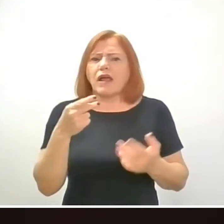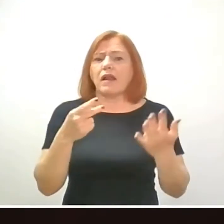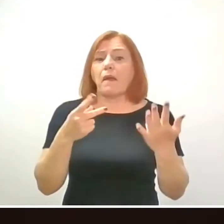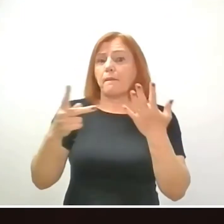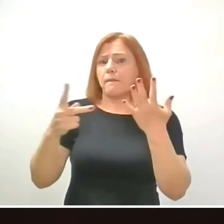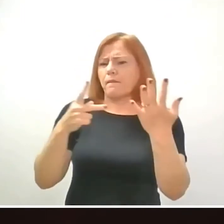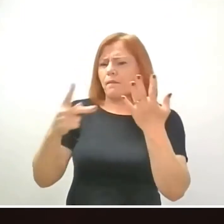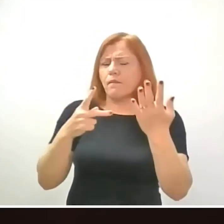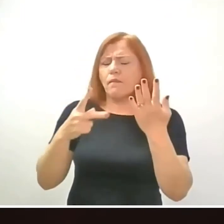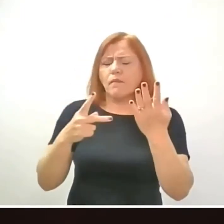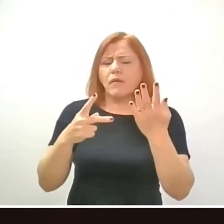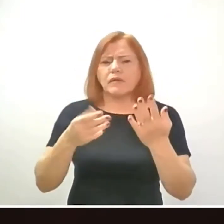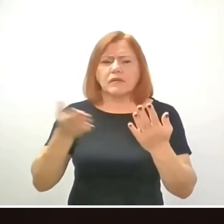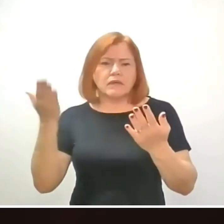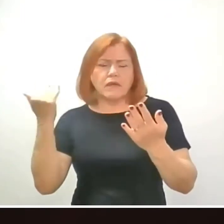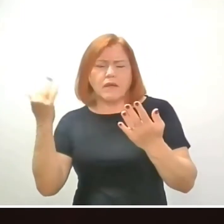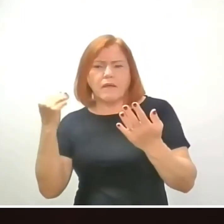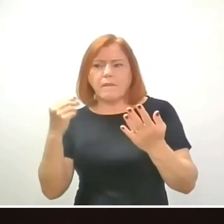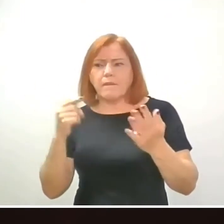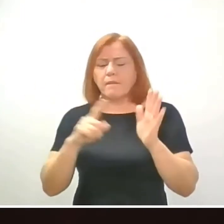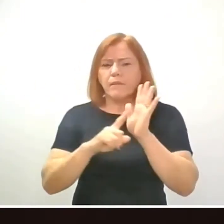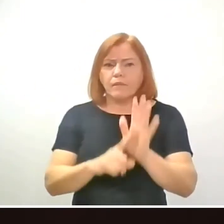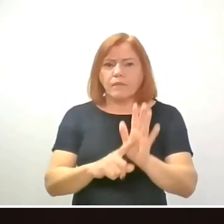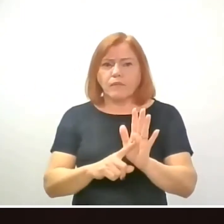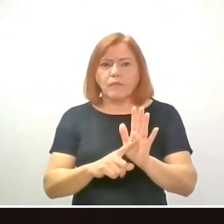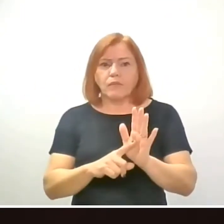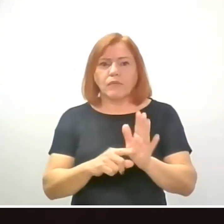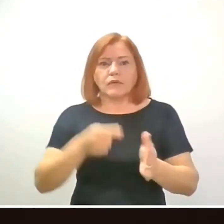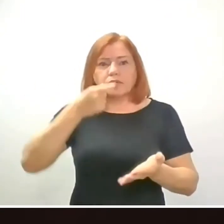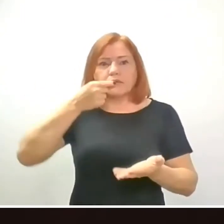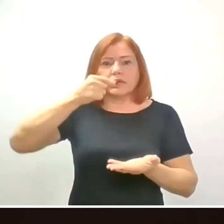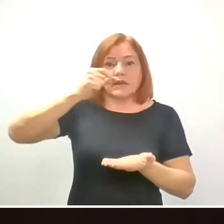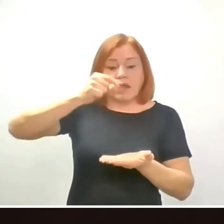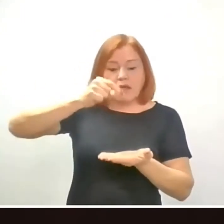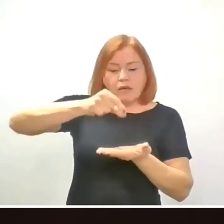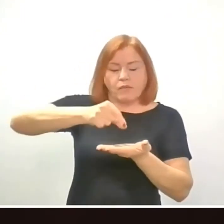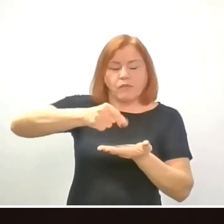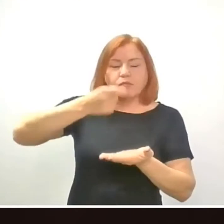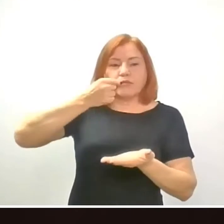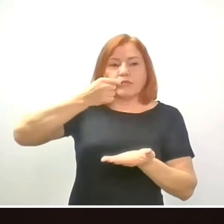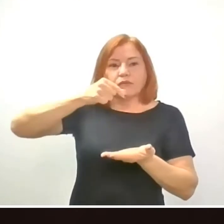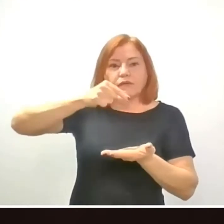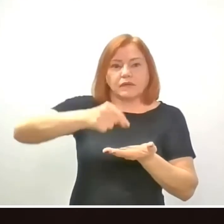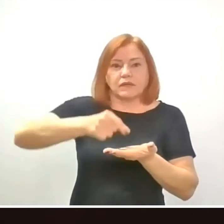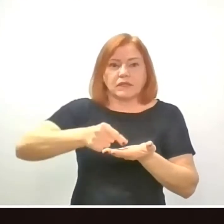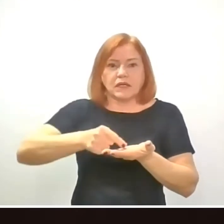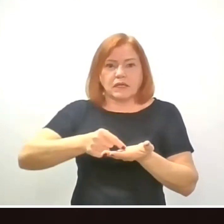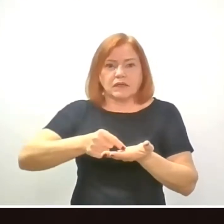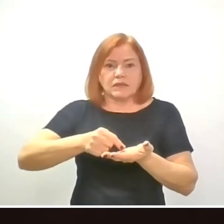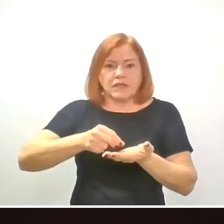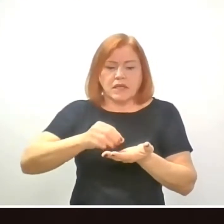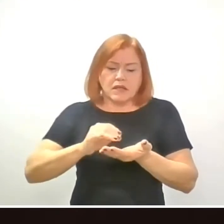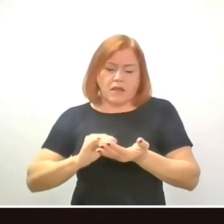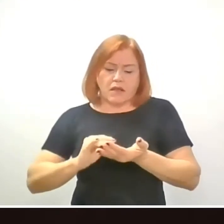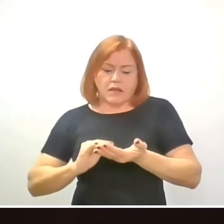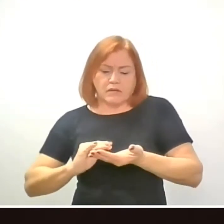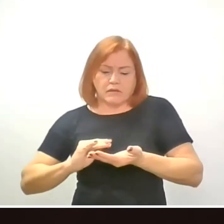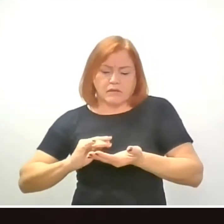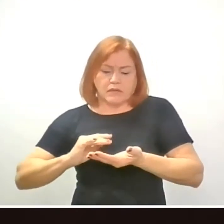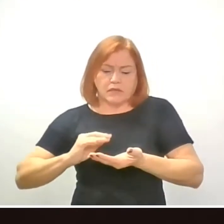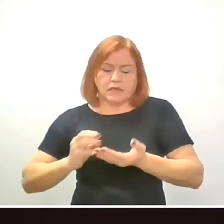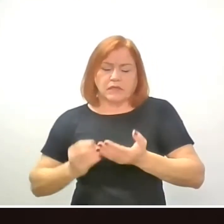é uma hortaliça para alimento, cresceu de modo anormal e se tornou uma